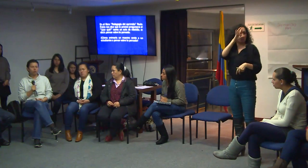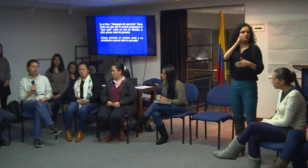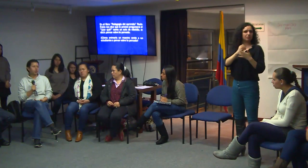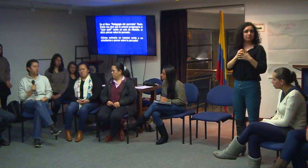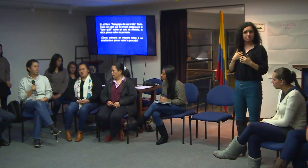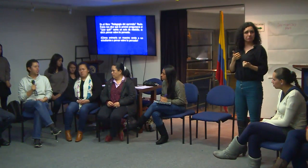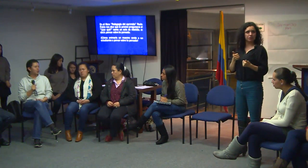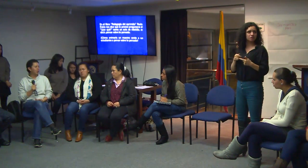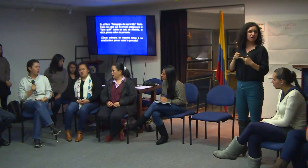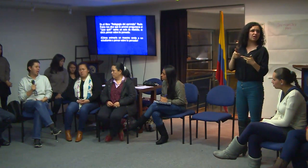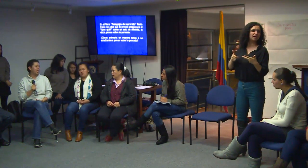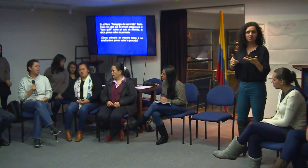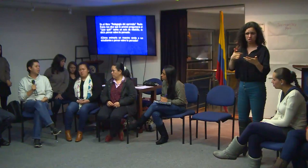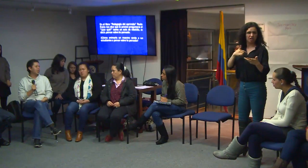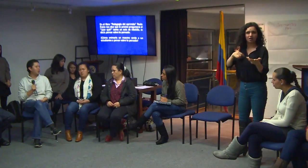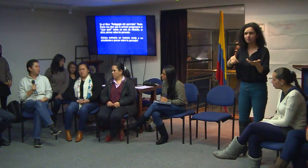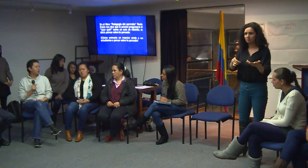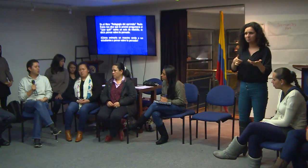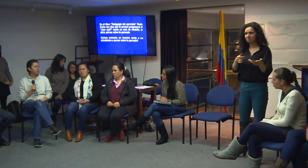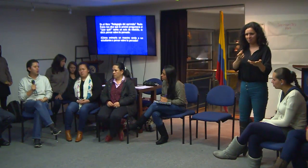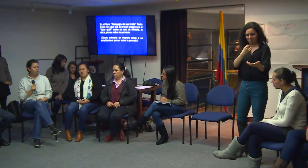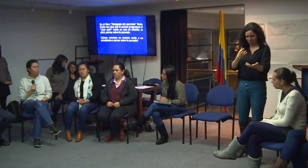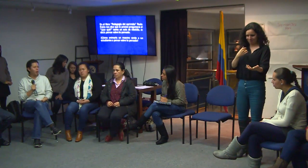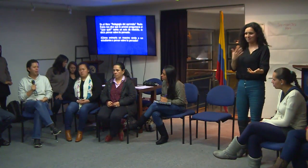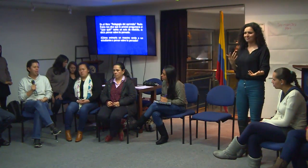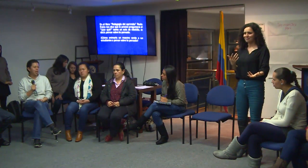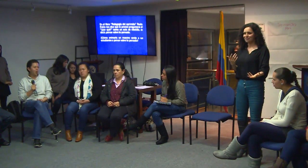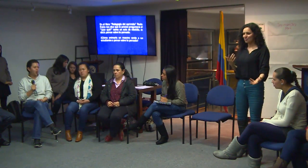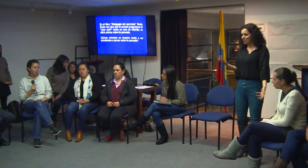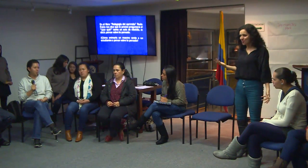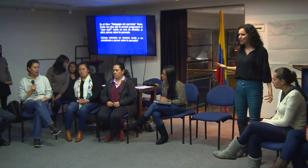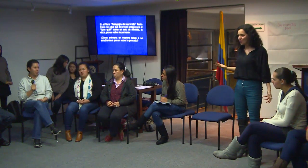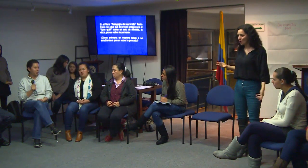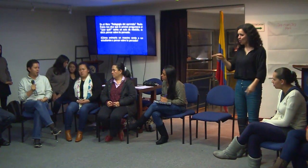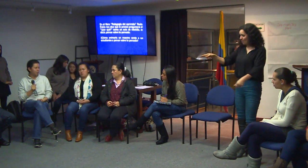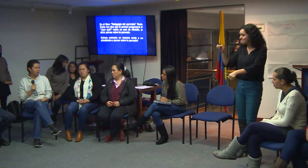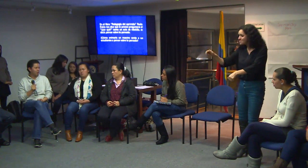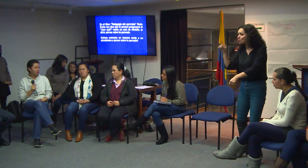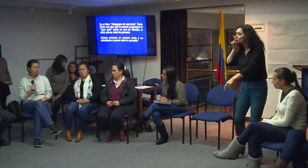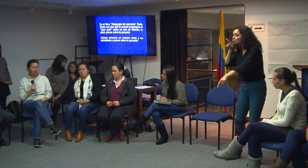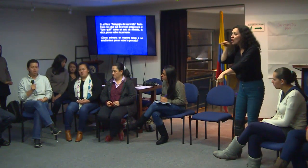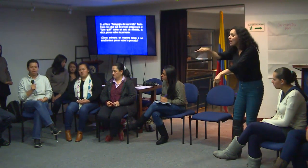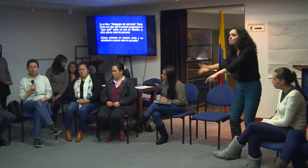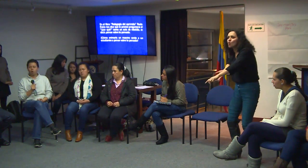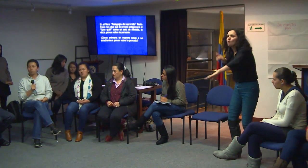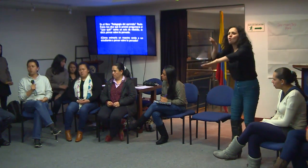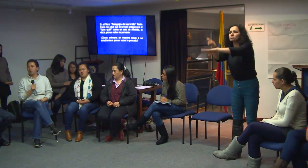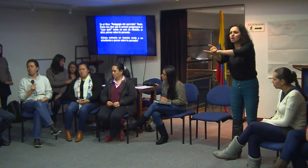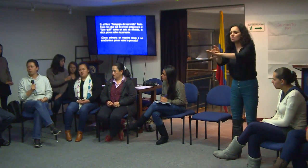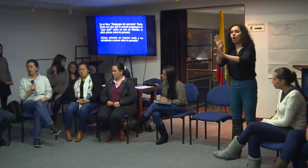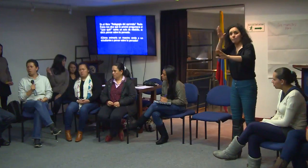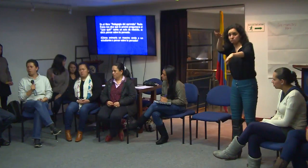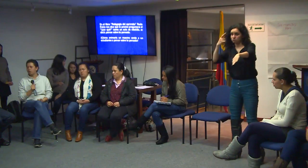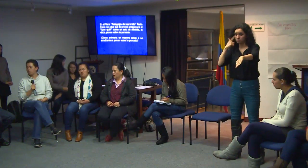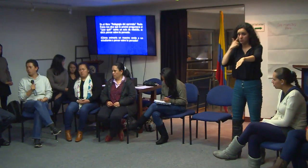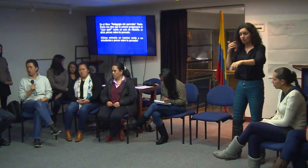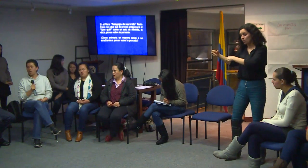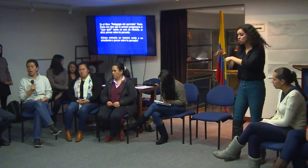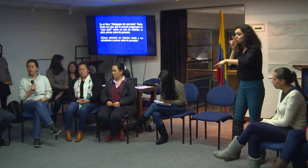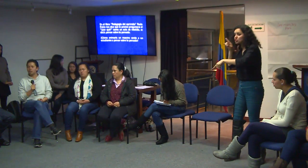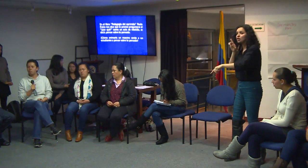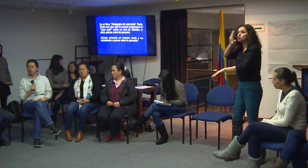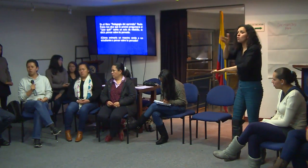Cuando son ellos quienes nos deberían decir a nosotros cómo debería ser la educación para las personas sordas. ¿Cómo se debería formar a la persona